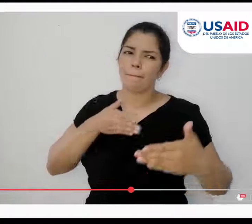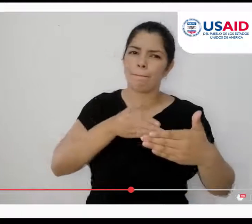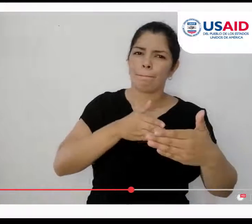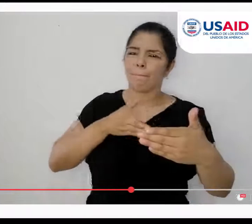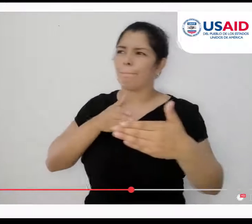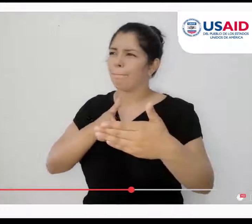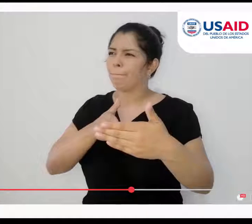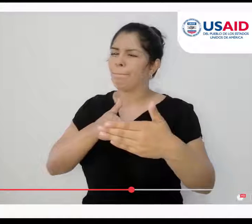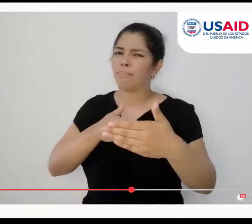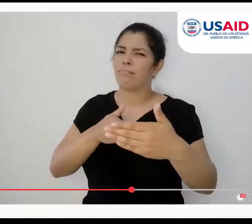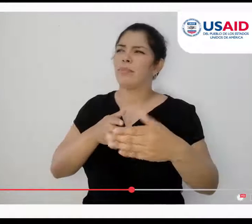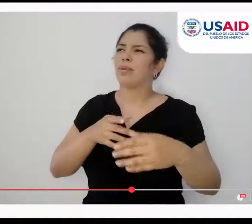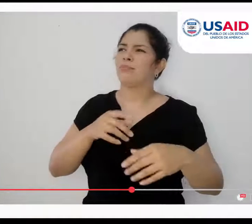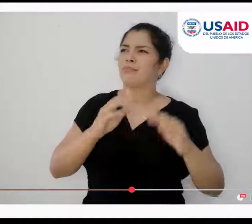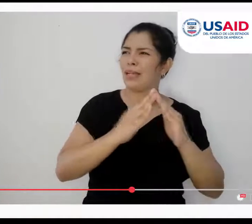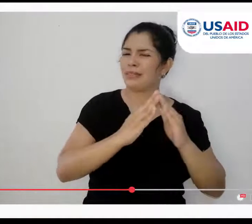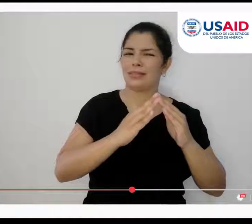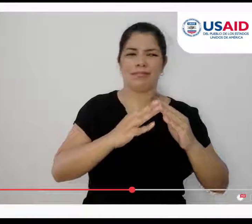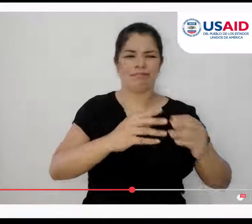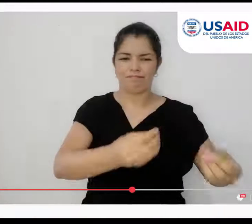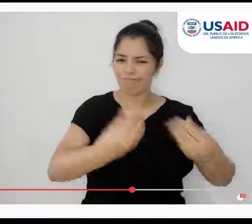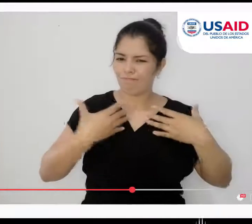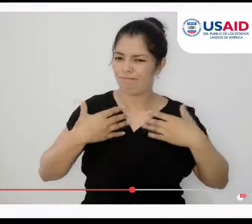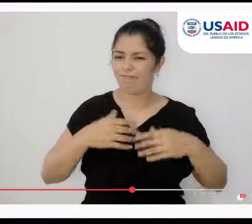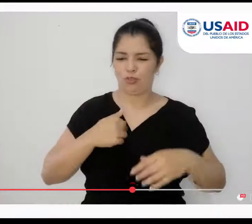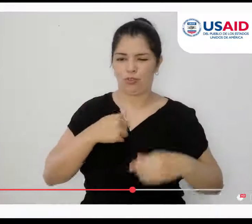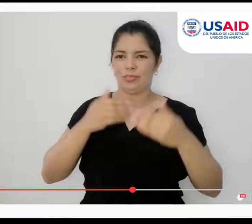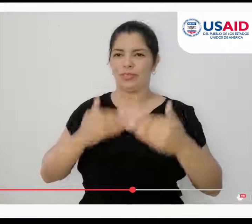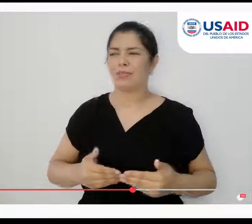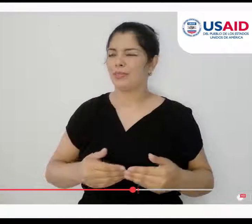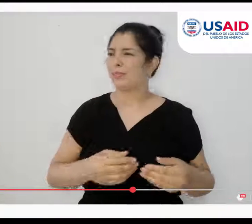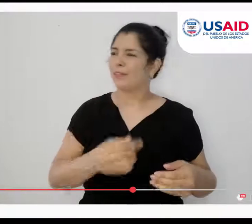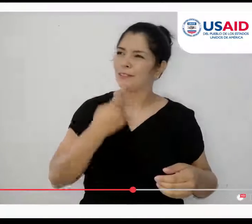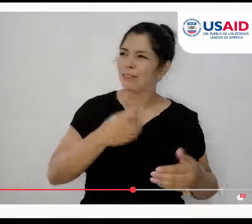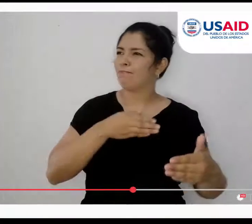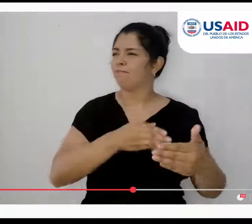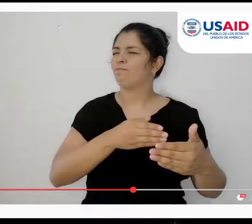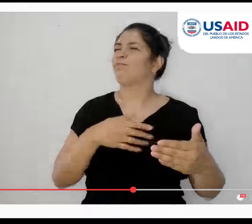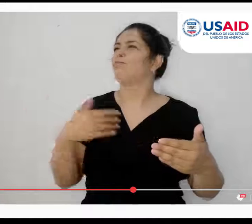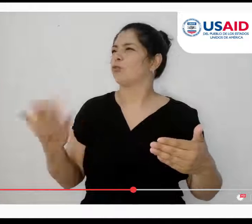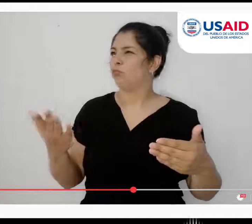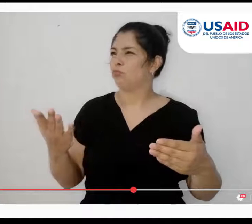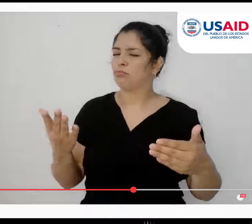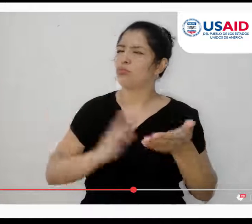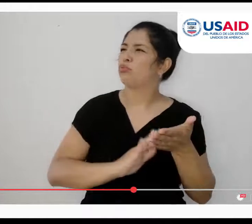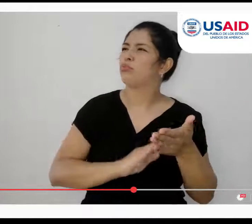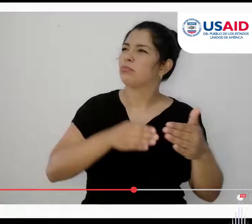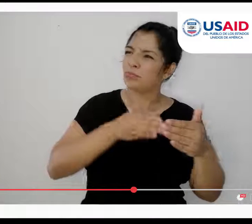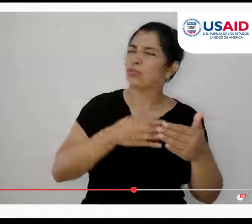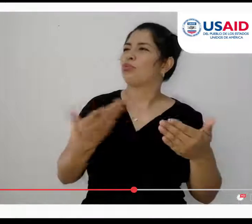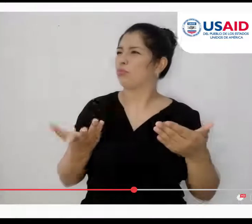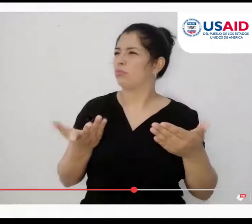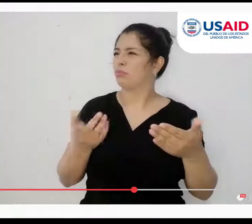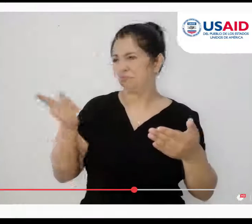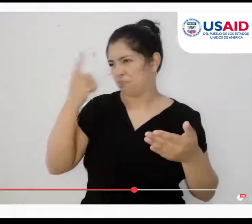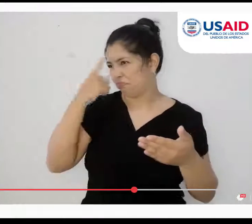de acceder a un programa de vivienda para las personas con discapacidad y cómo podría resolverse esos problemas? Bueno, pues yo creo que